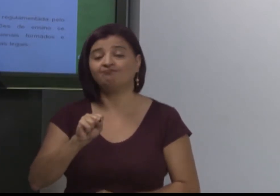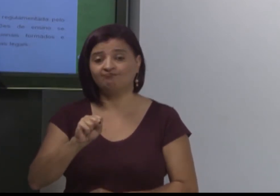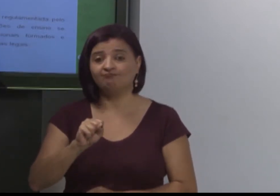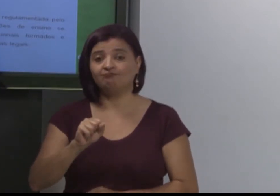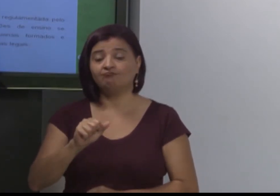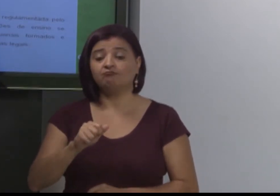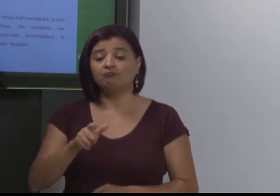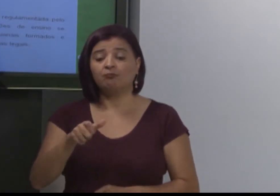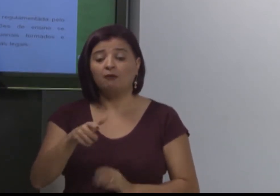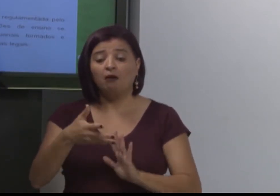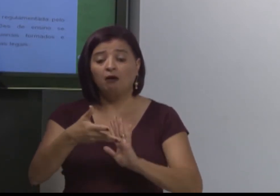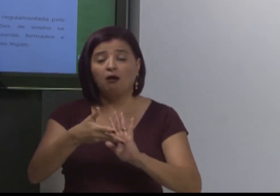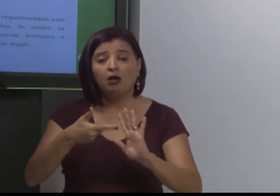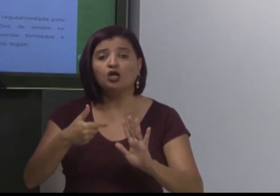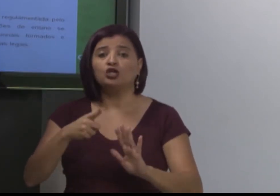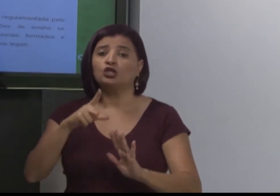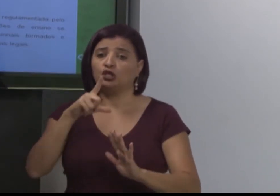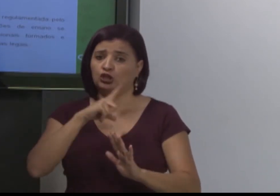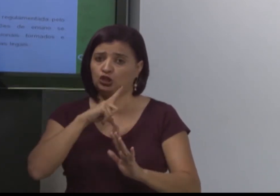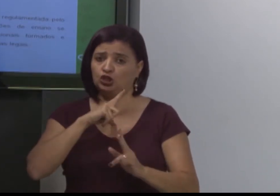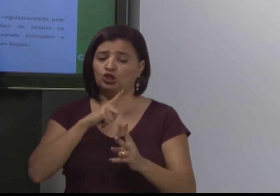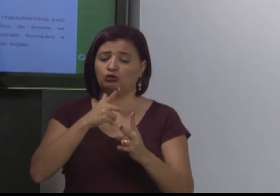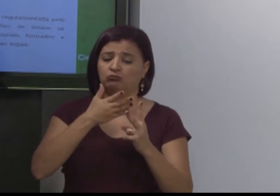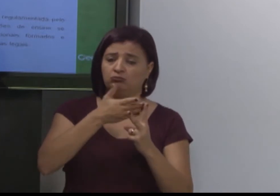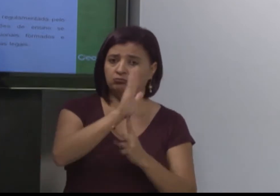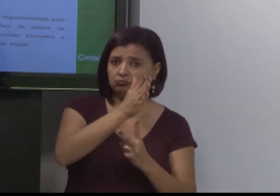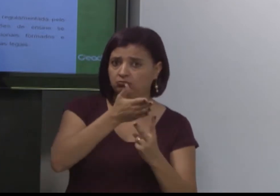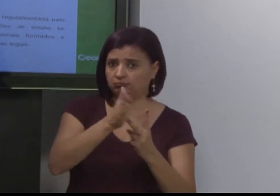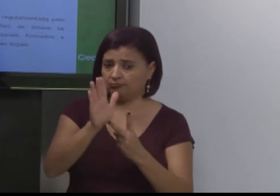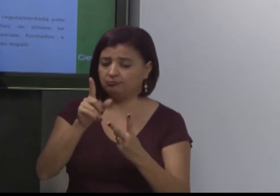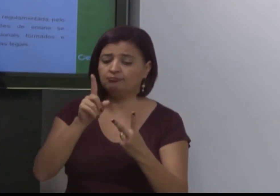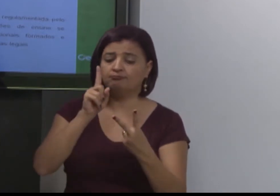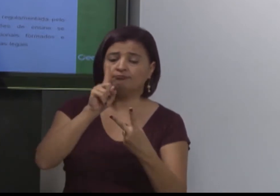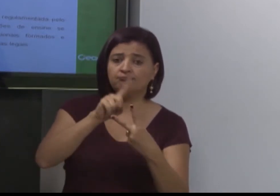Lembra que eu falei para vocês a respeito do ProLibras?